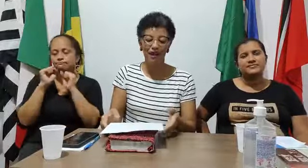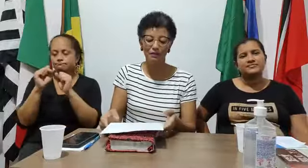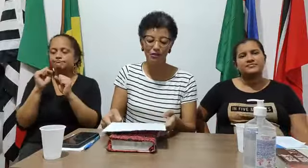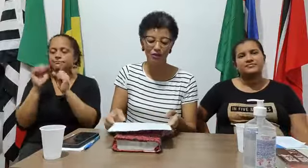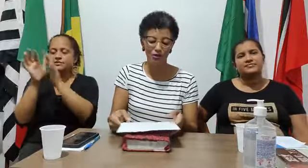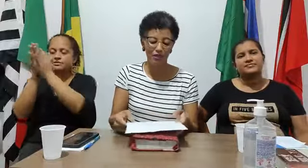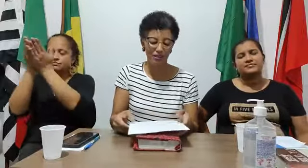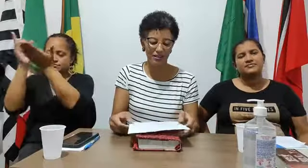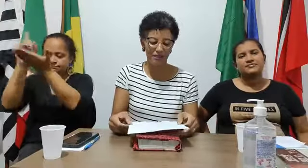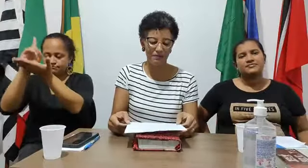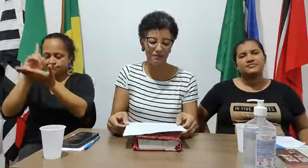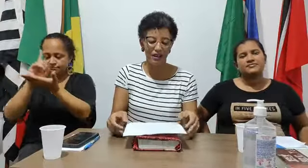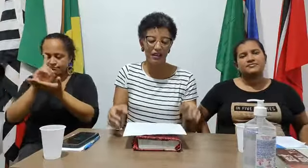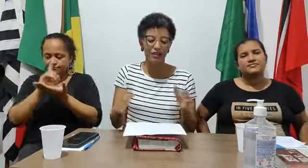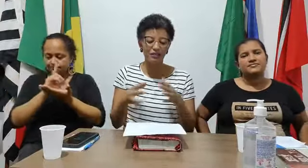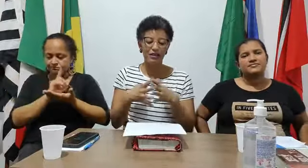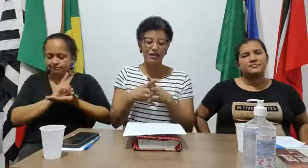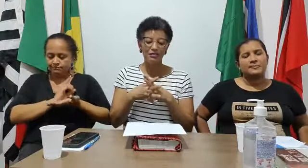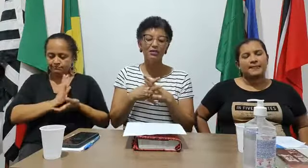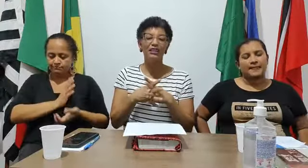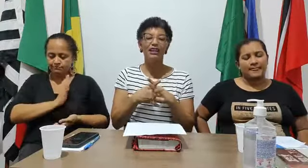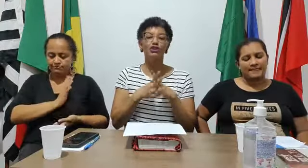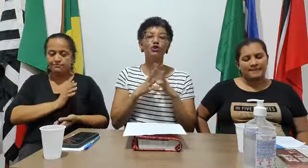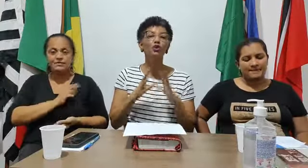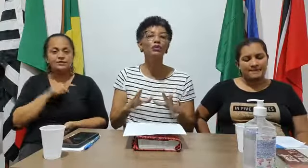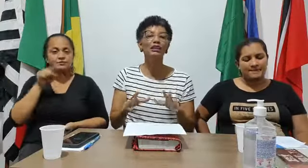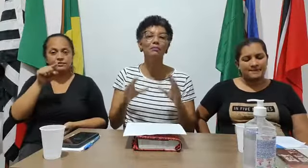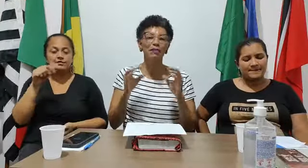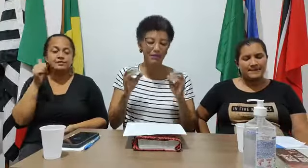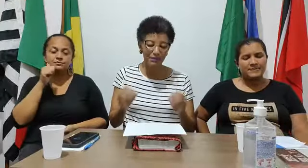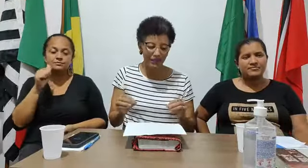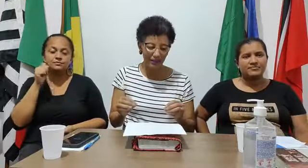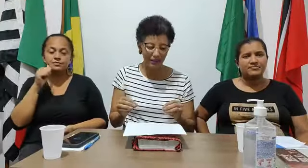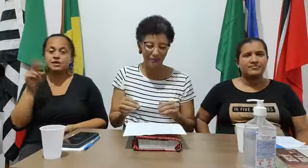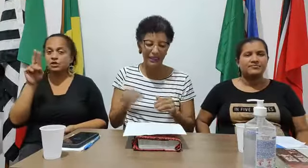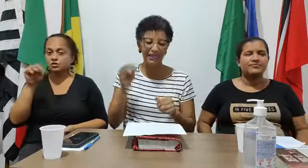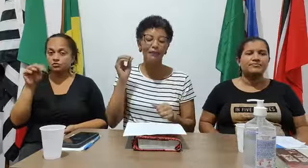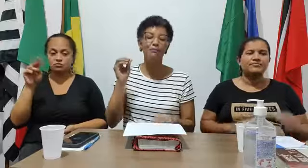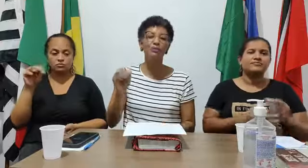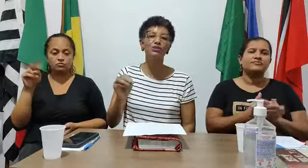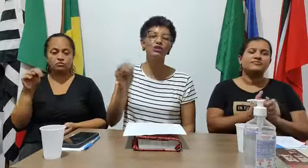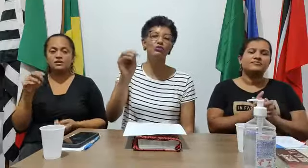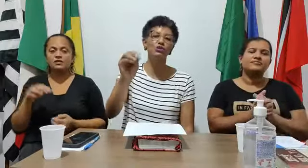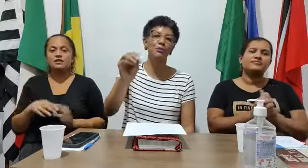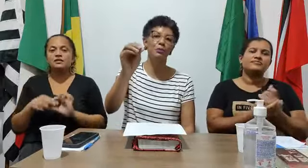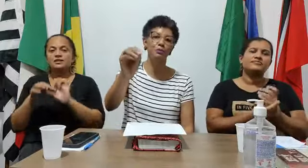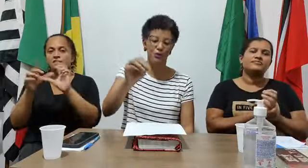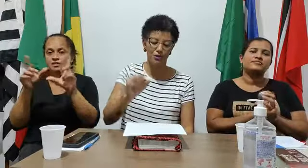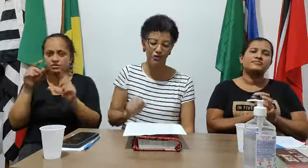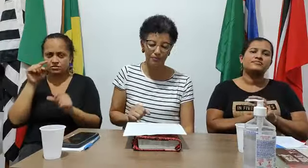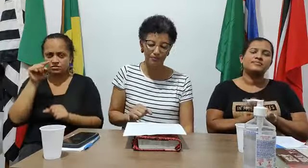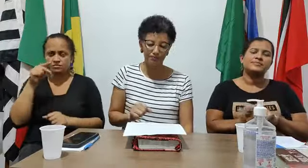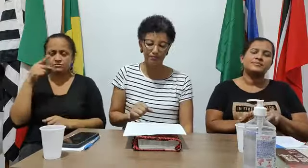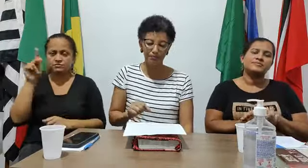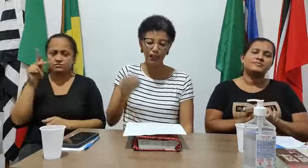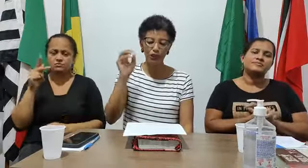essa palavra no teu coração. Que você, mulher, nunca permita que abusem do seu